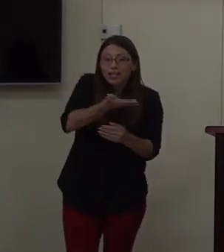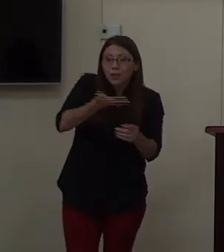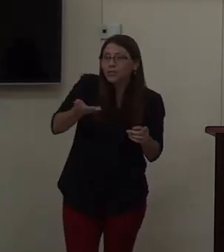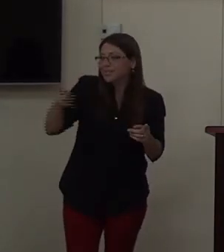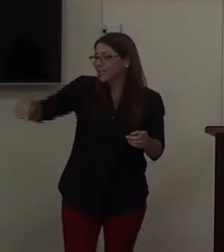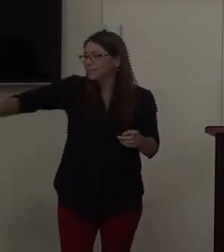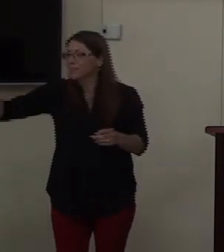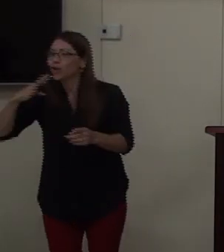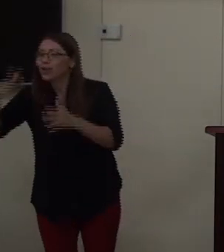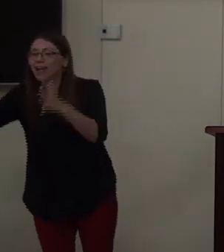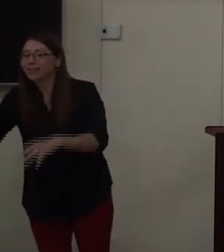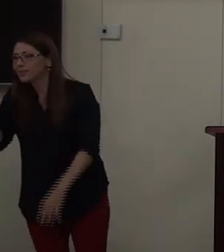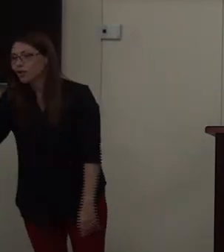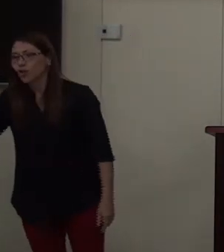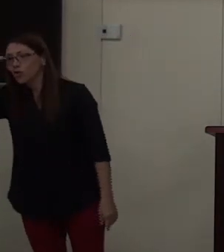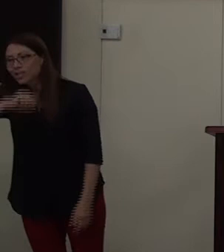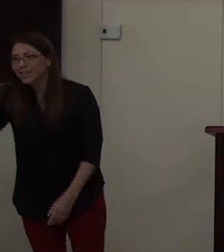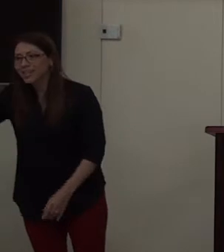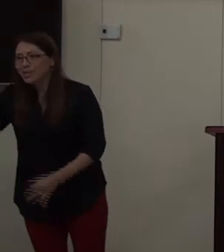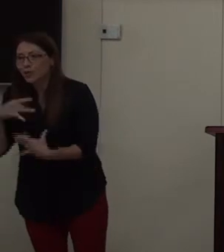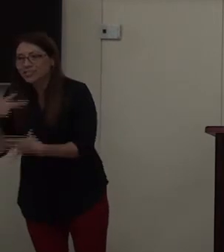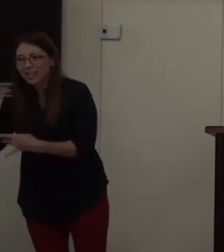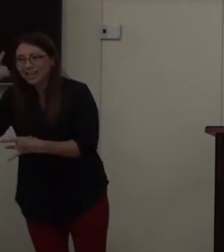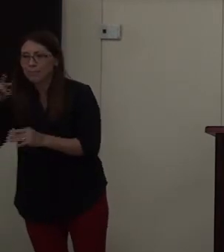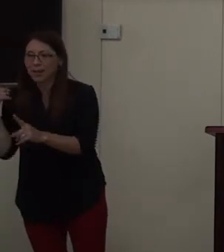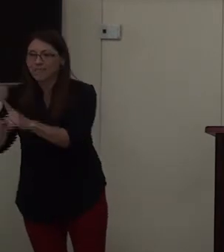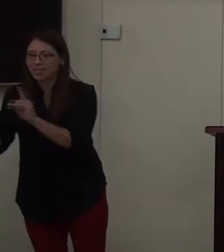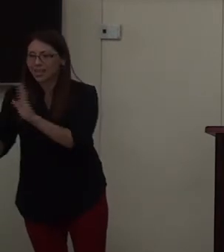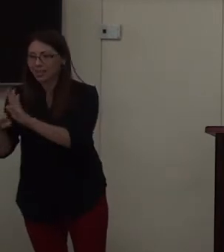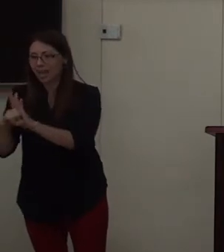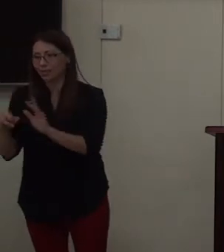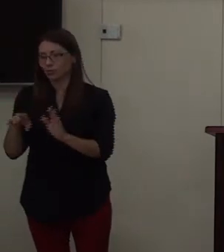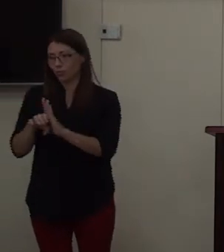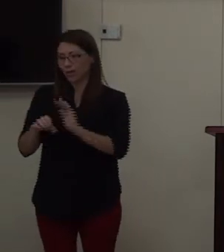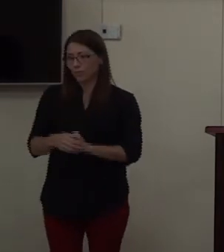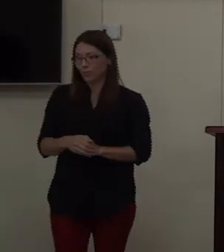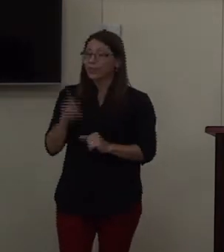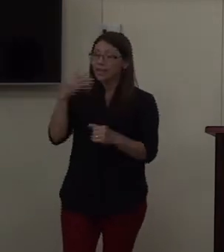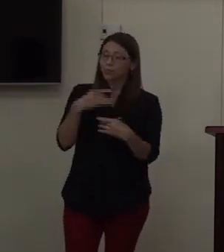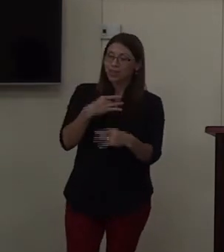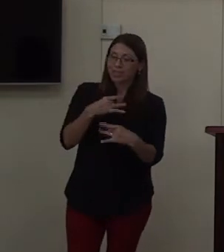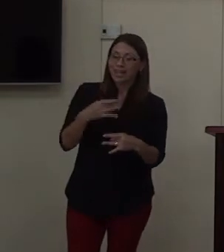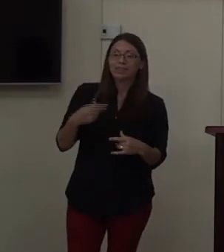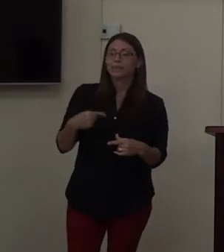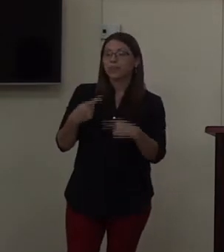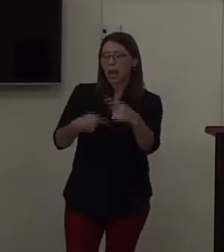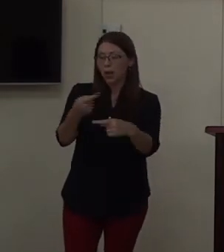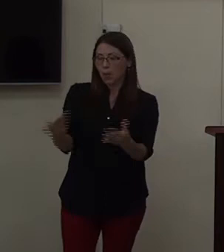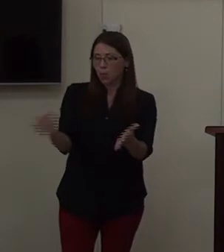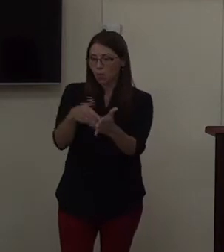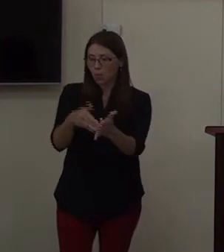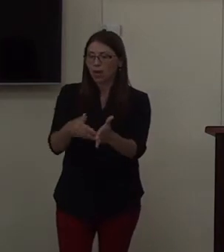que los hablantes no son conscientes y no les interesa para fines identitarios, por ejemplo. Es muy interesante, ahora vamos a tratar de volver un poco a